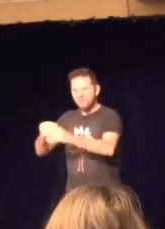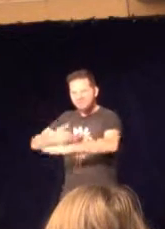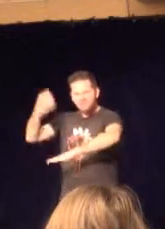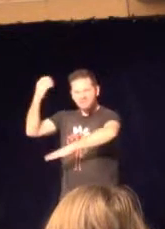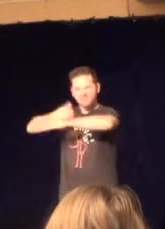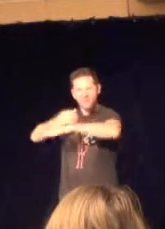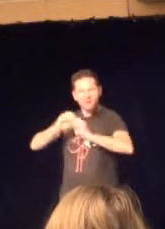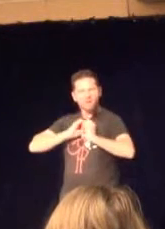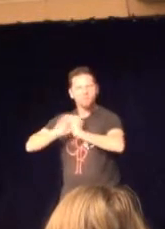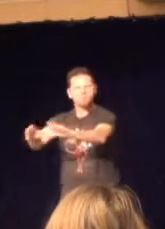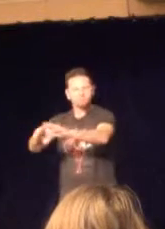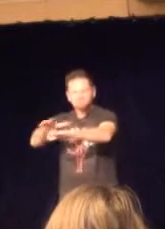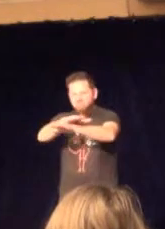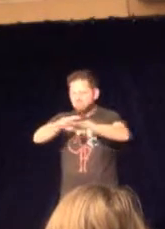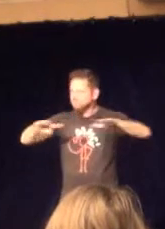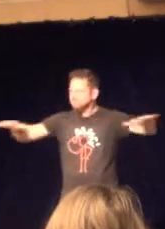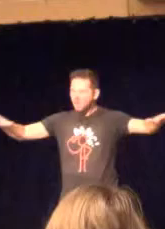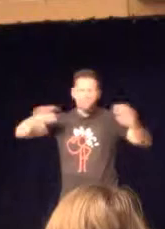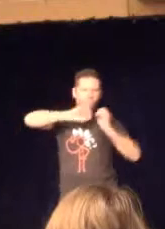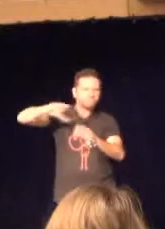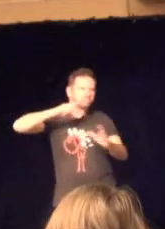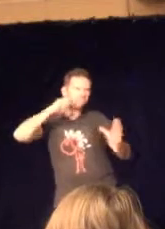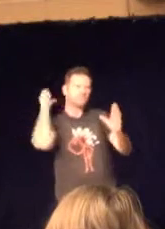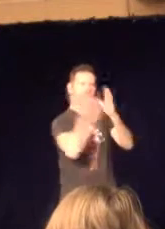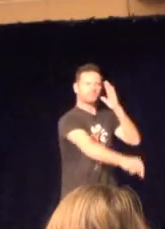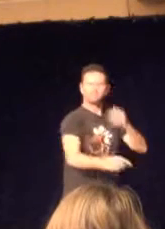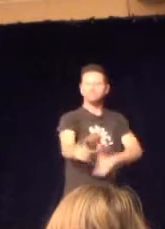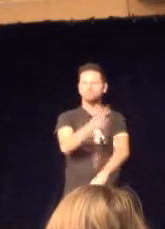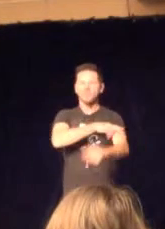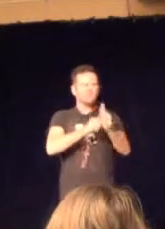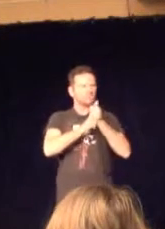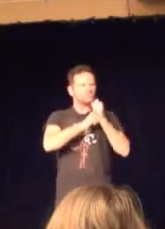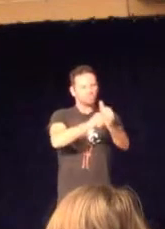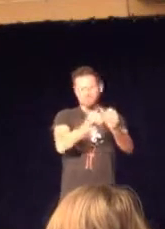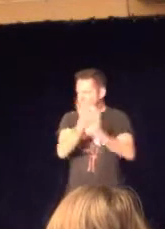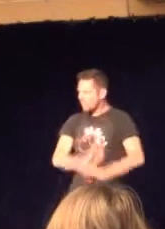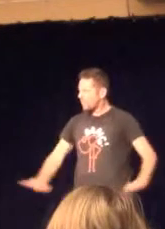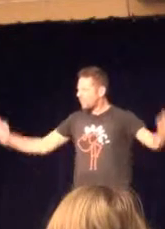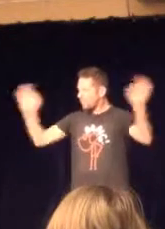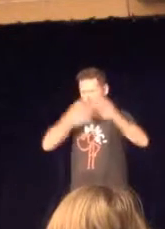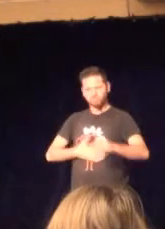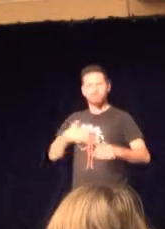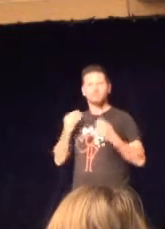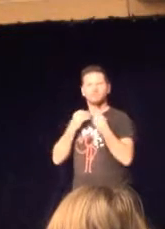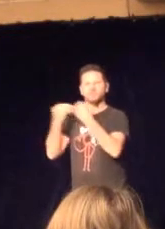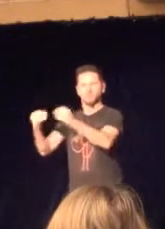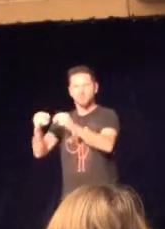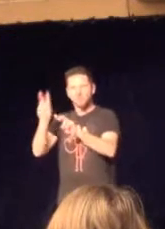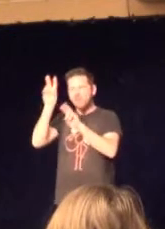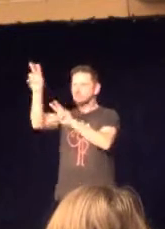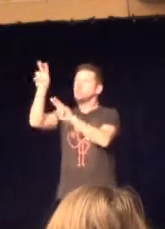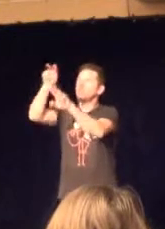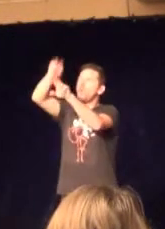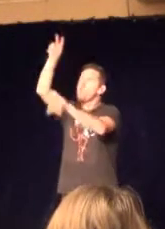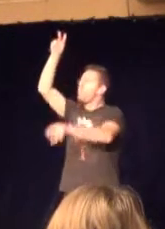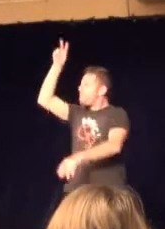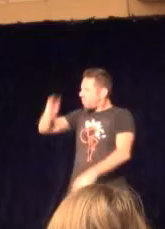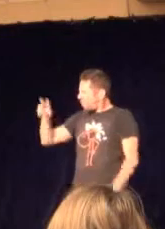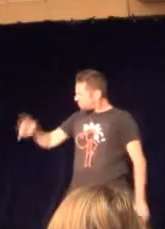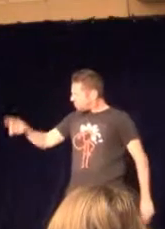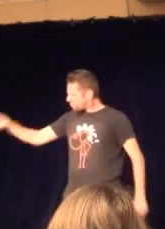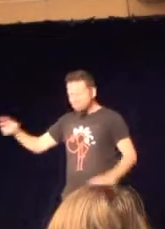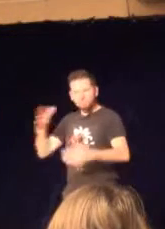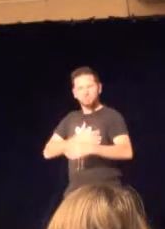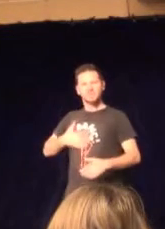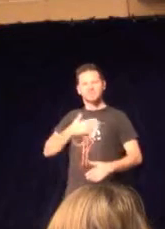la table, le plaisir de ne suivre aucun chef, le plaisir de tomber de leur propre échelle, le plaisir de